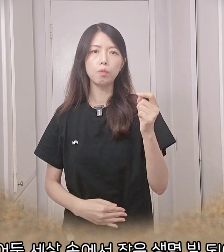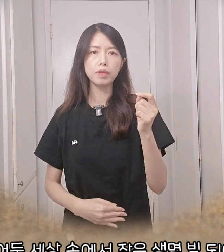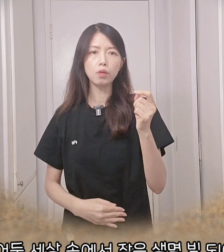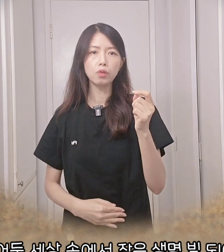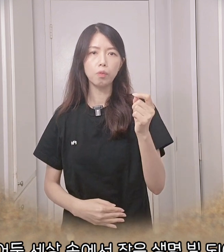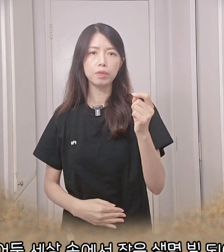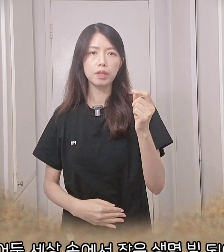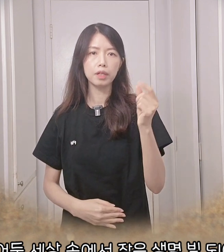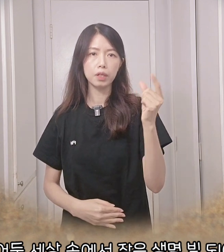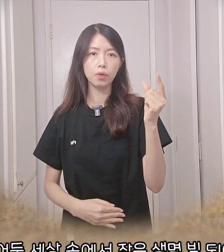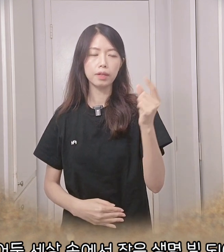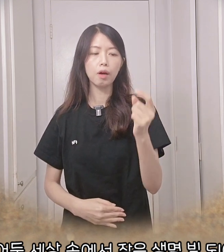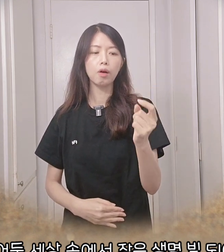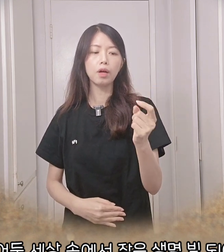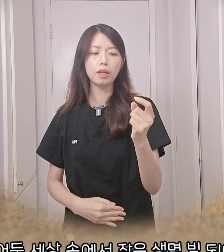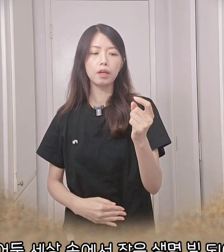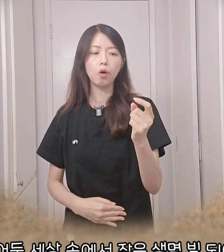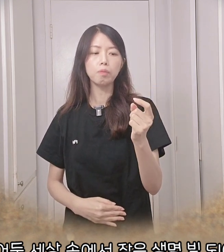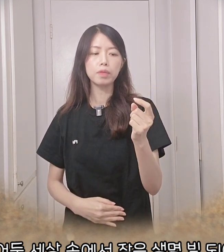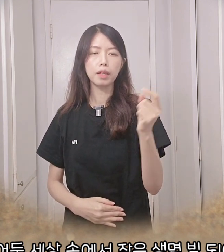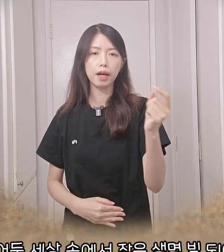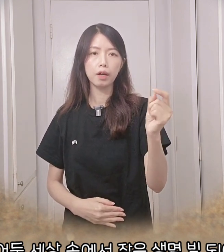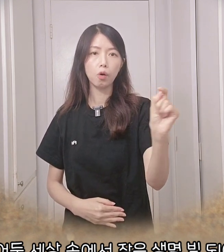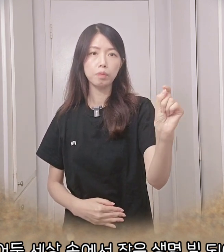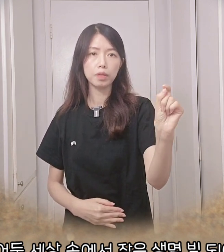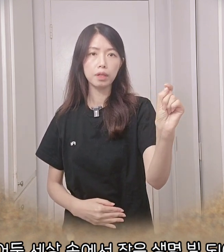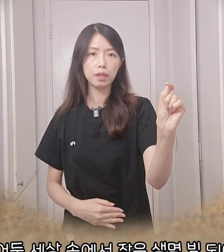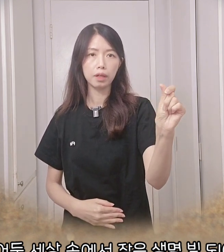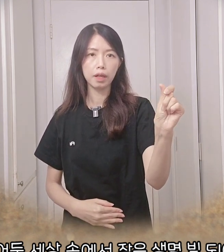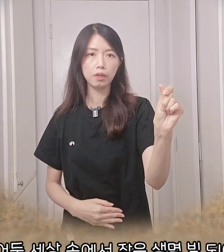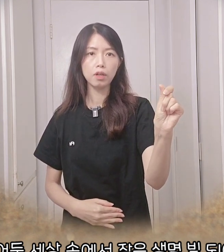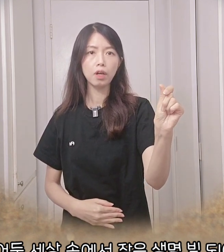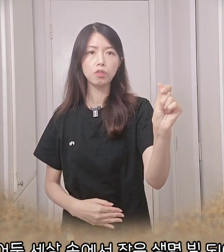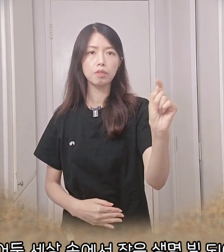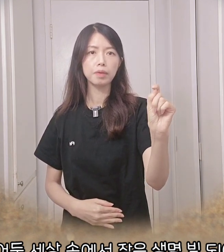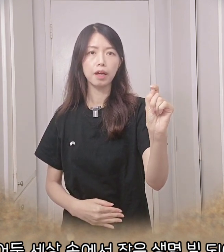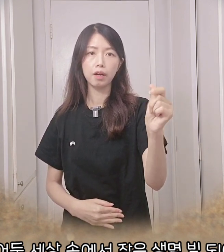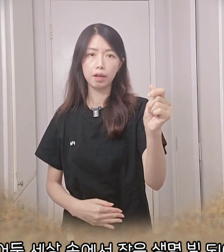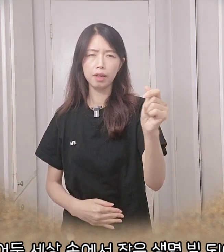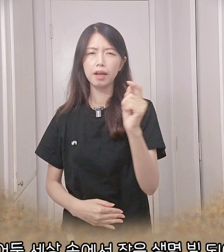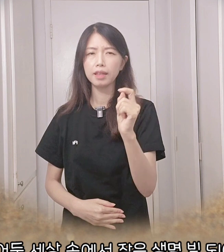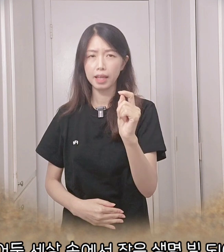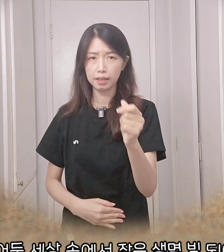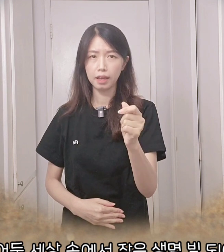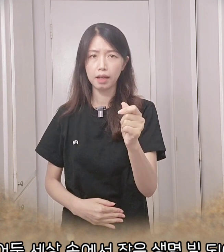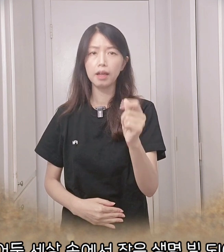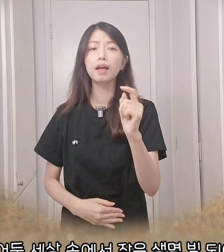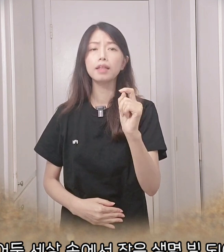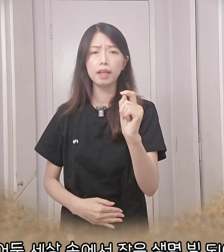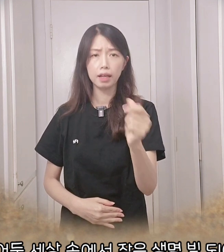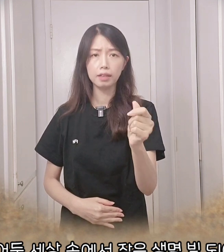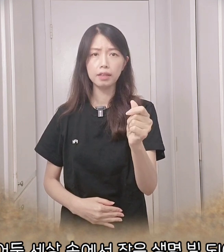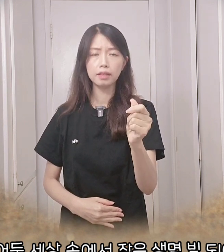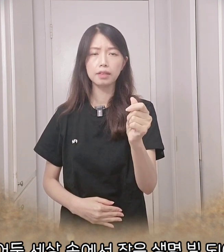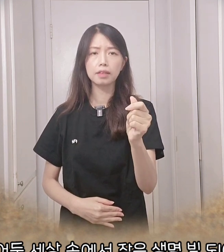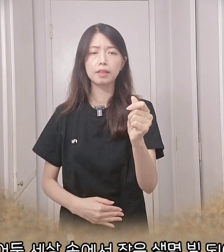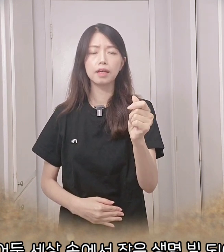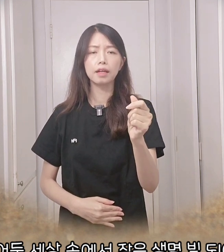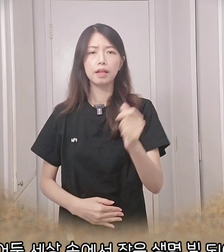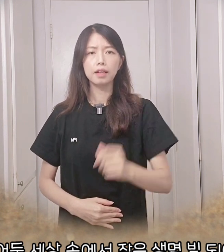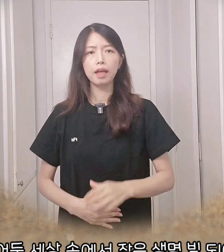수어는 엄지하고 검지를 이용해서 이 엄지가 검지를 이렇게 튕겨주시면 돼요. 작다.